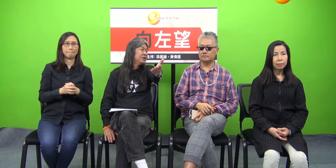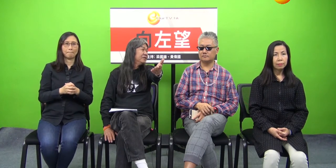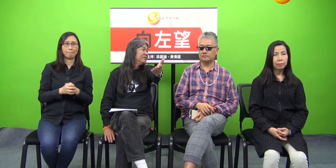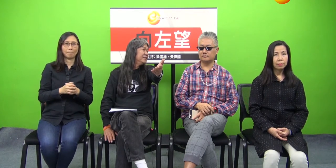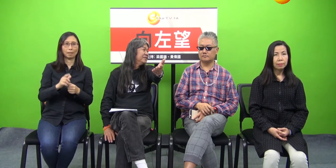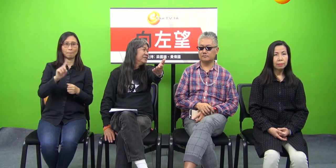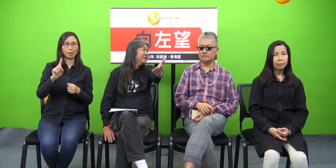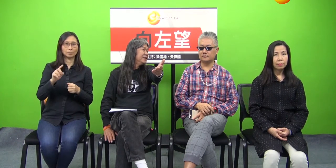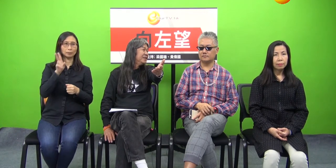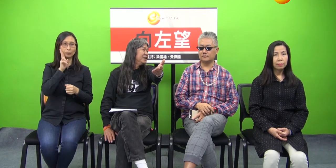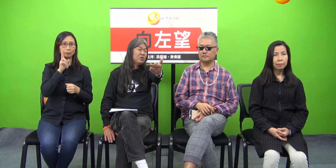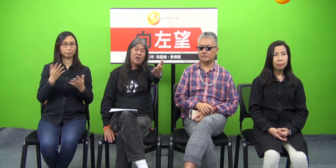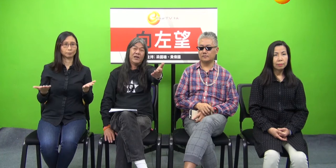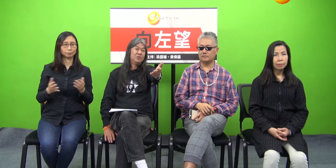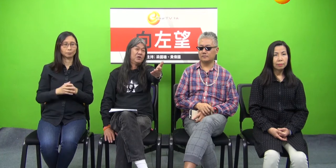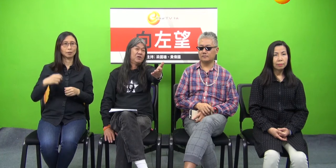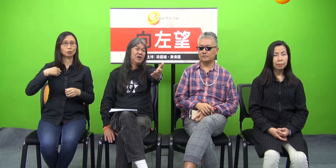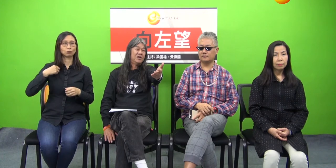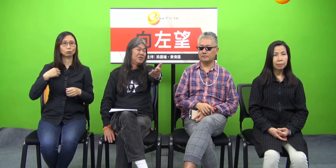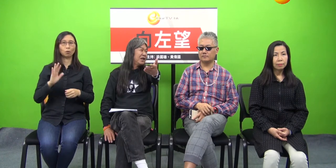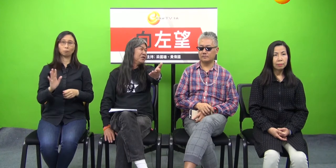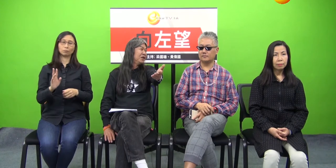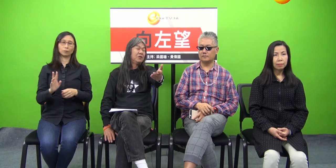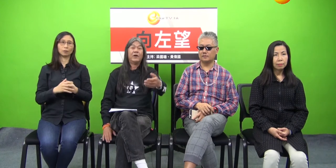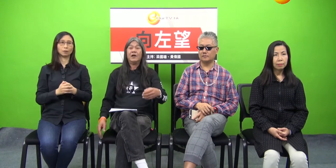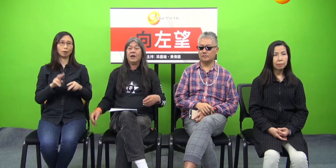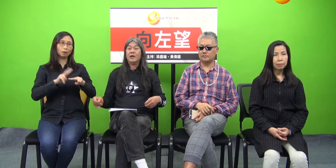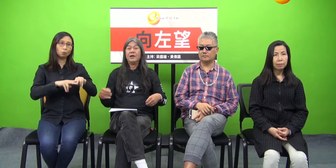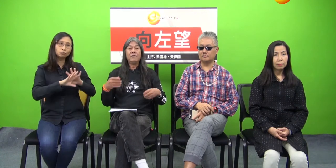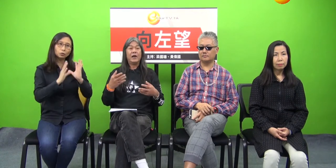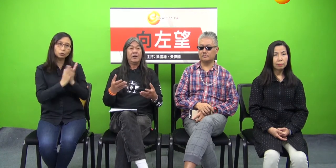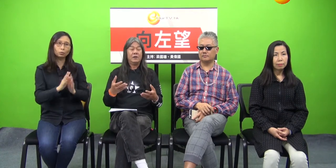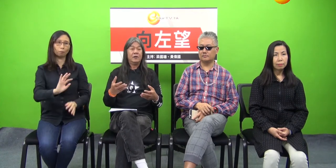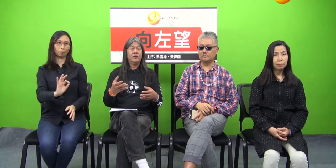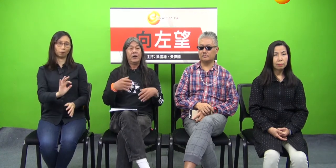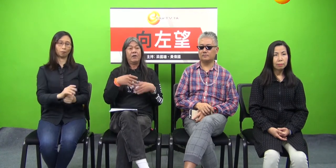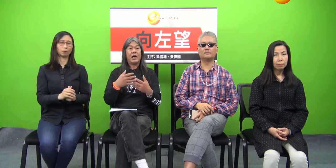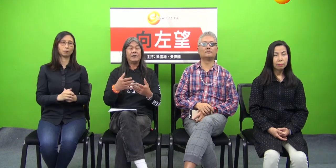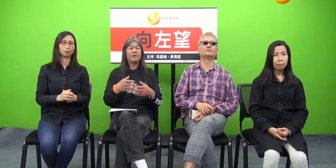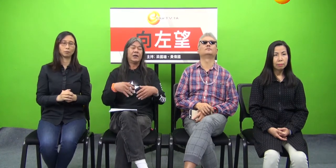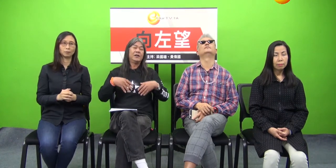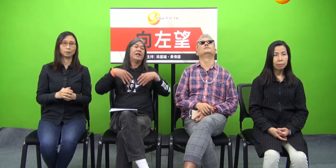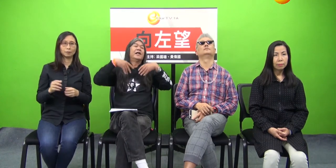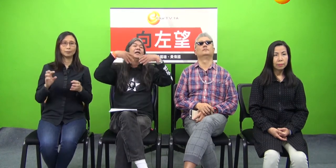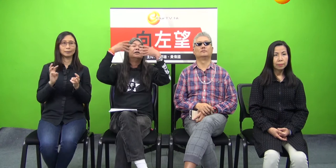是哪一分？中國你又不中國，共產黨你又不，因為如果你說解釋，現在已經是盛世了，